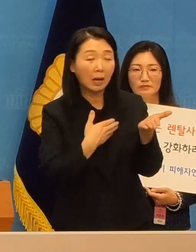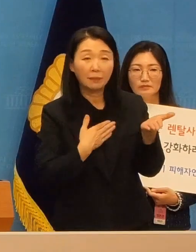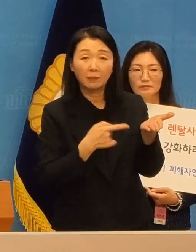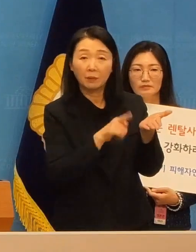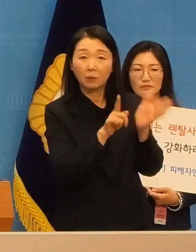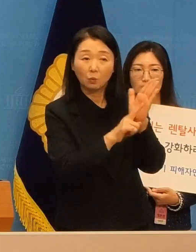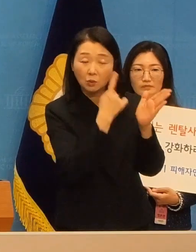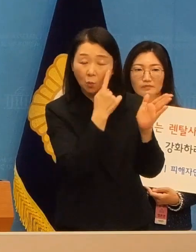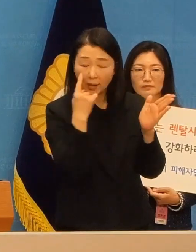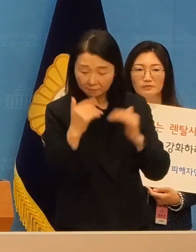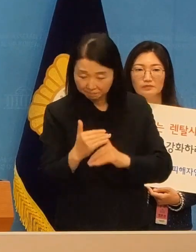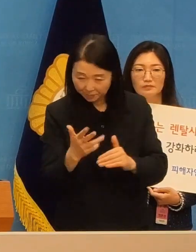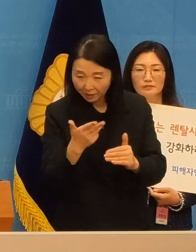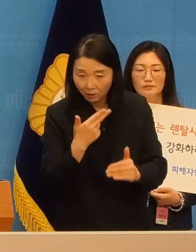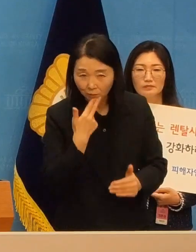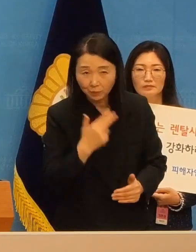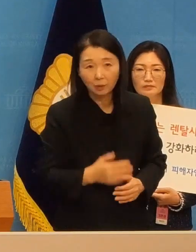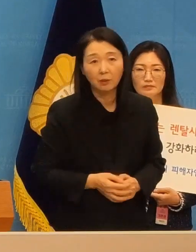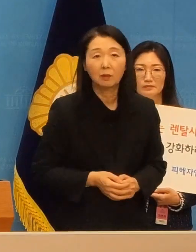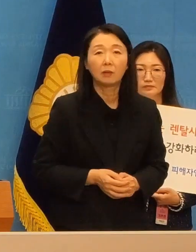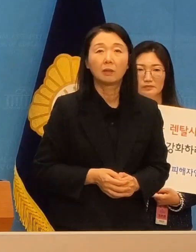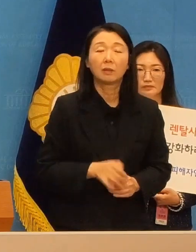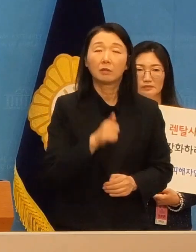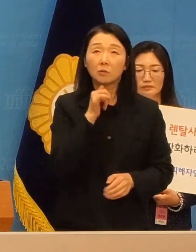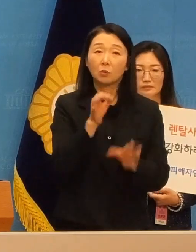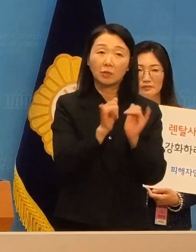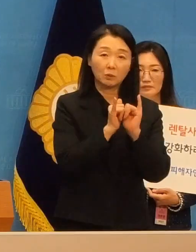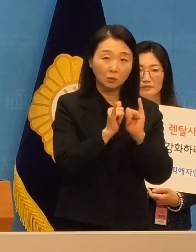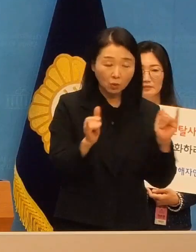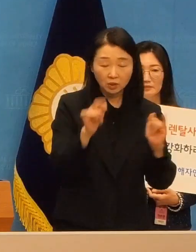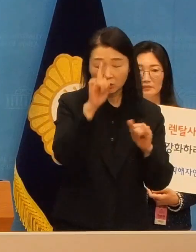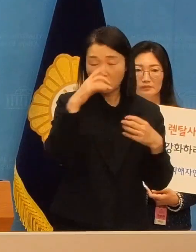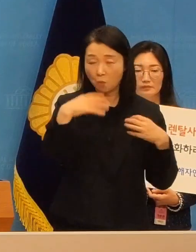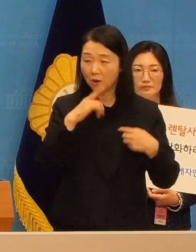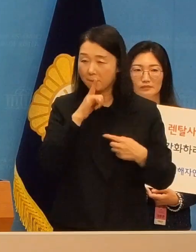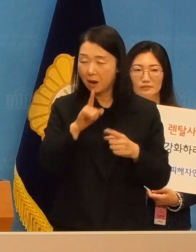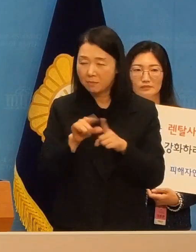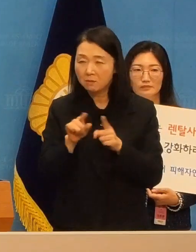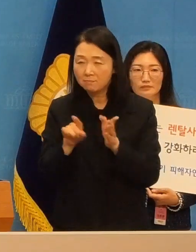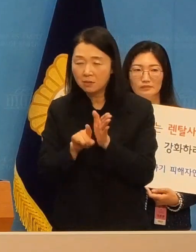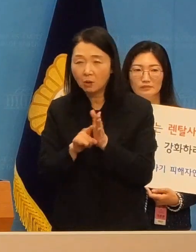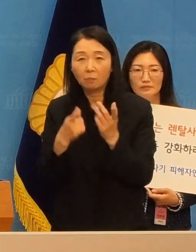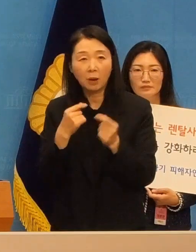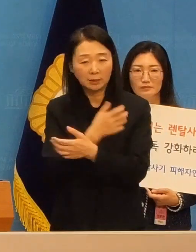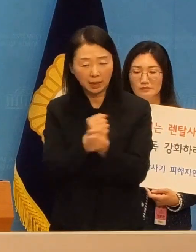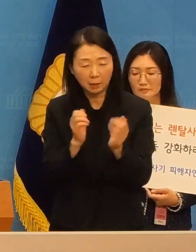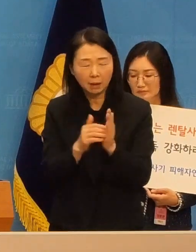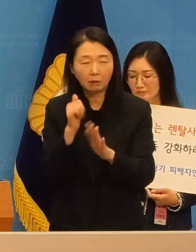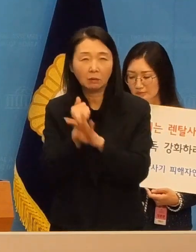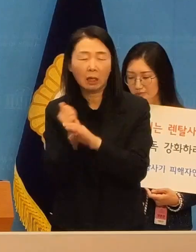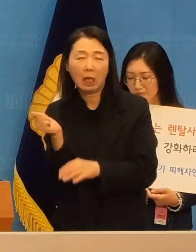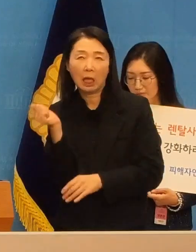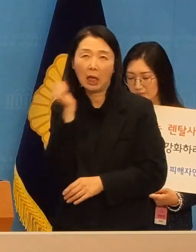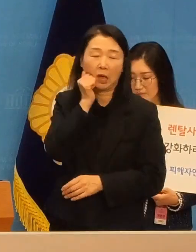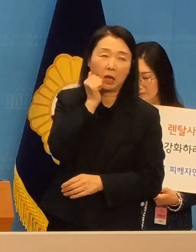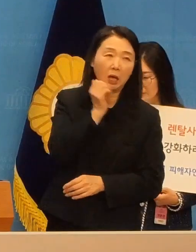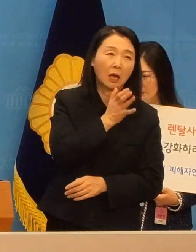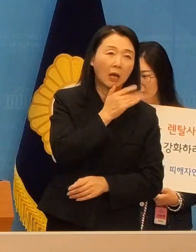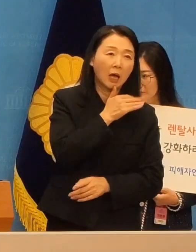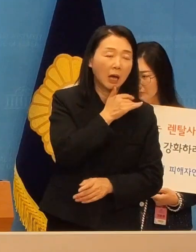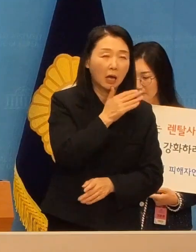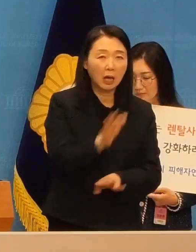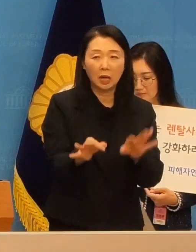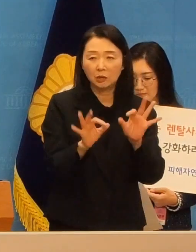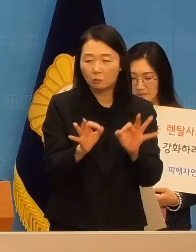확인 절차는 없었습니다. 소상공인들은 정부라는 소리만 믿고 계약했다가 뒤늦게 순수 금융상품이라는